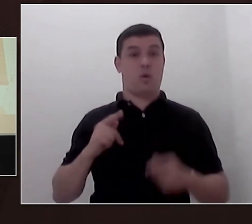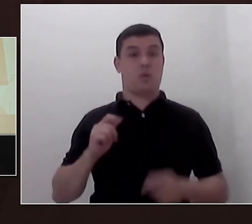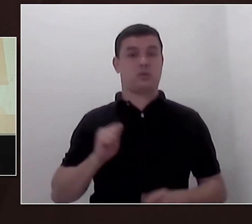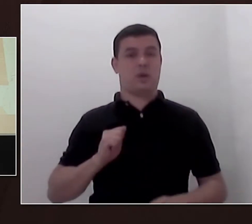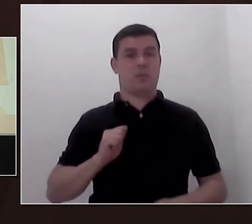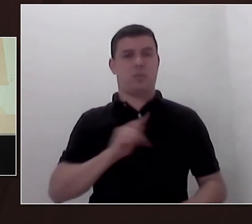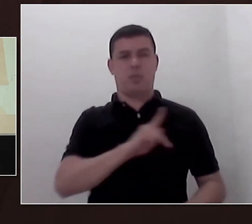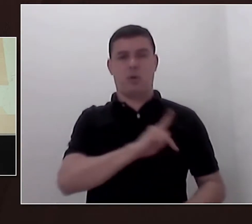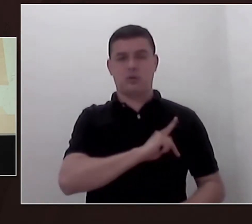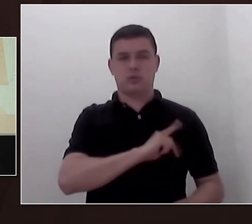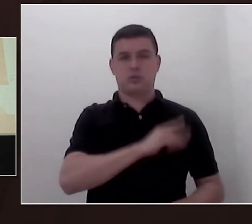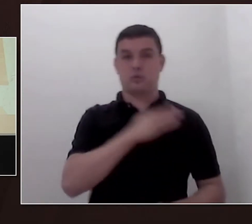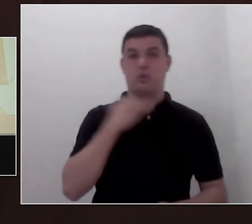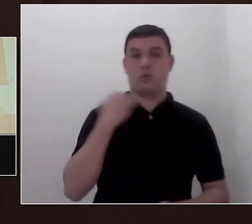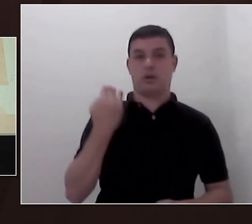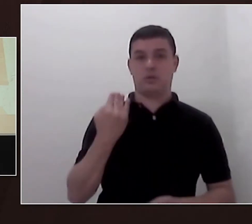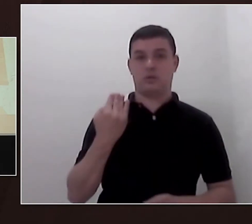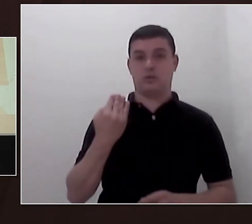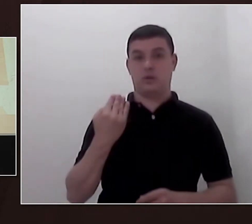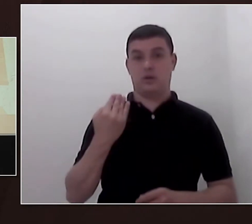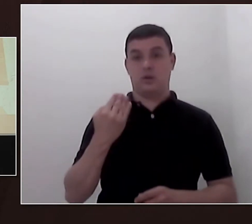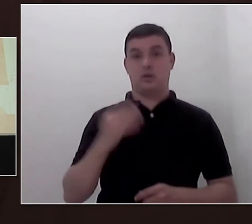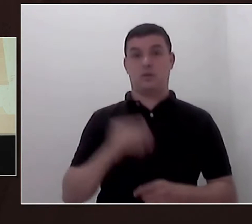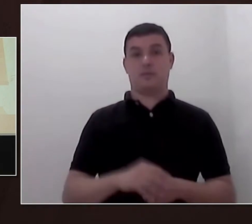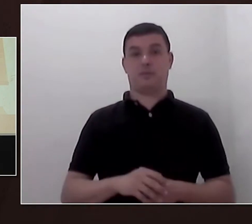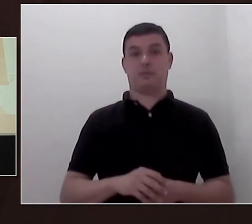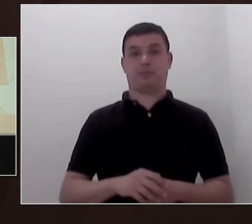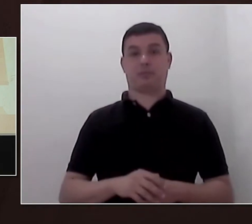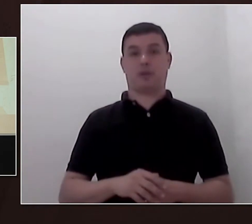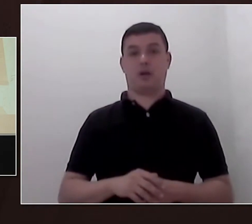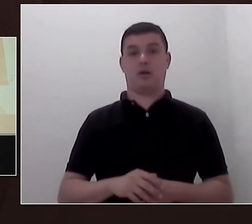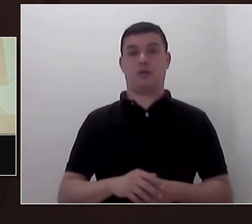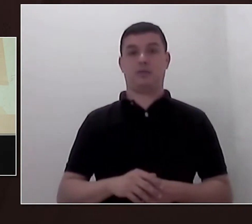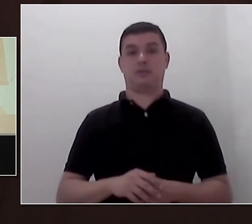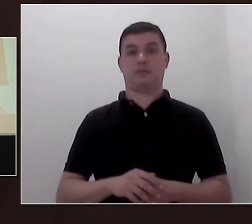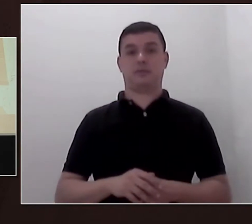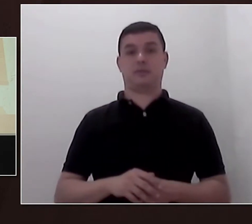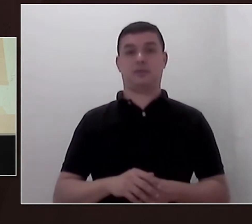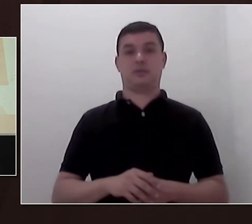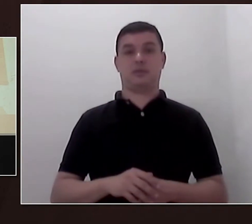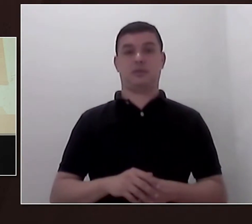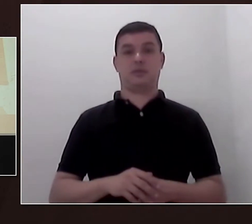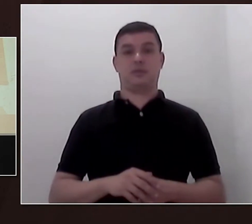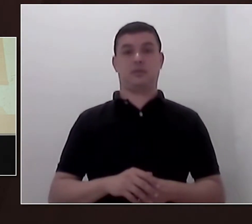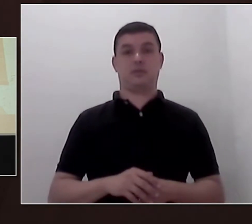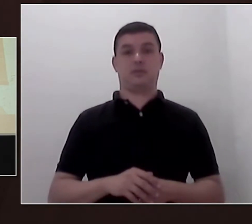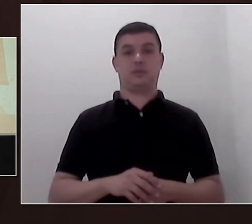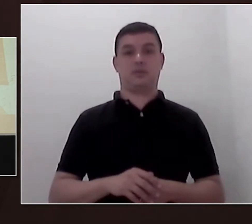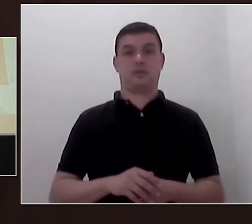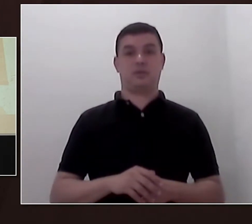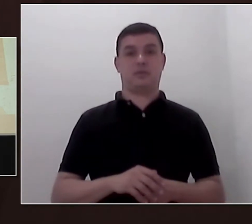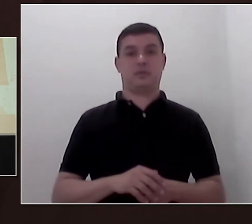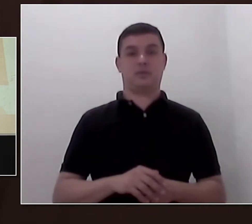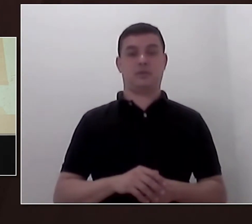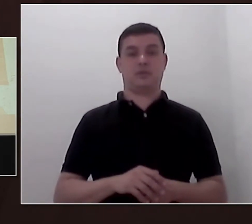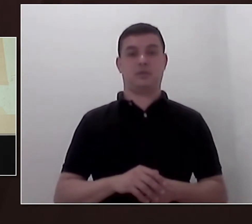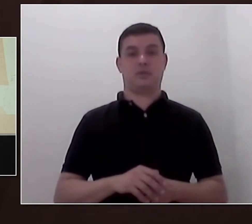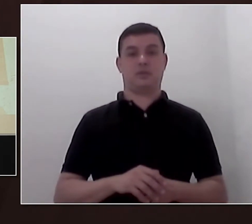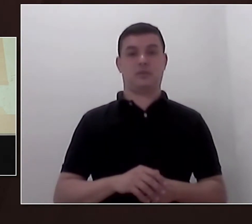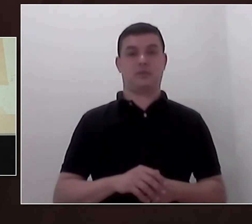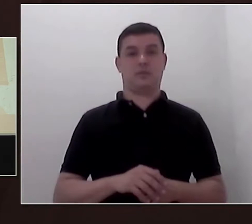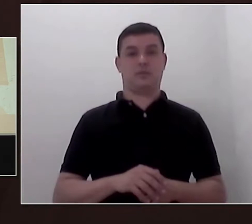à pressão dos judeus, até que por fim o cristianismo foi remodelado para